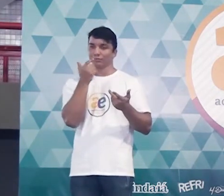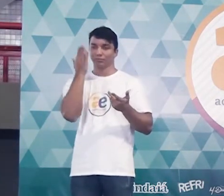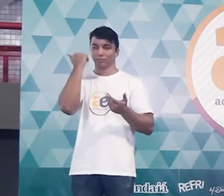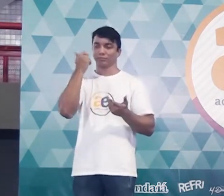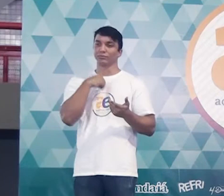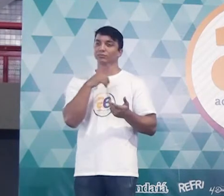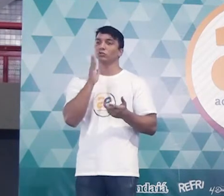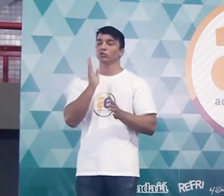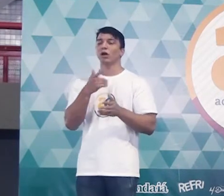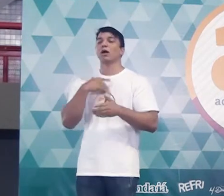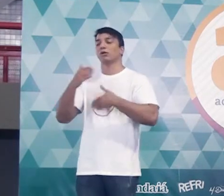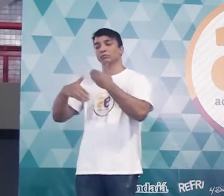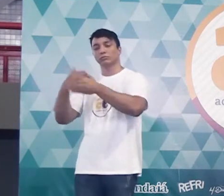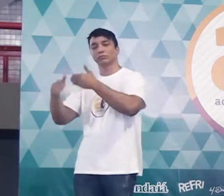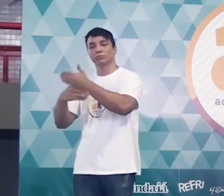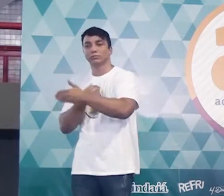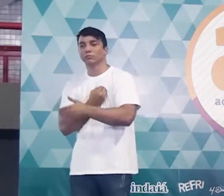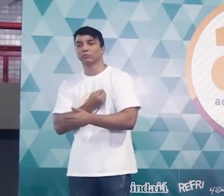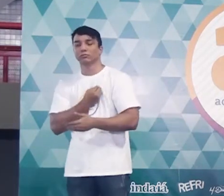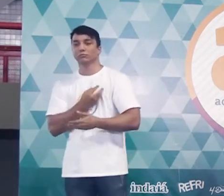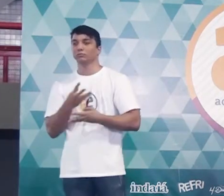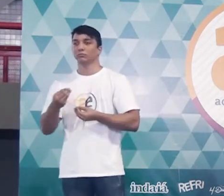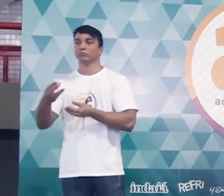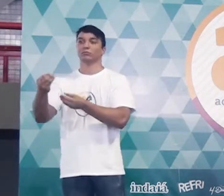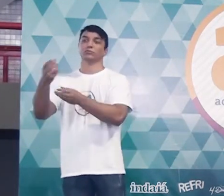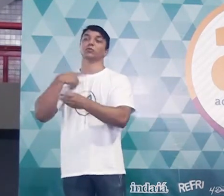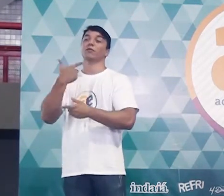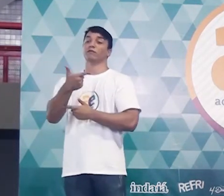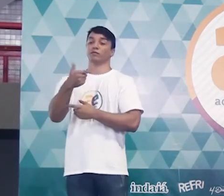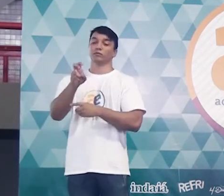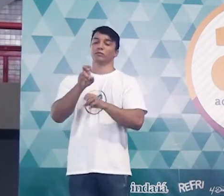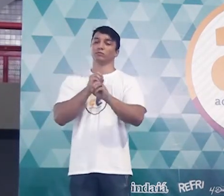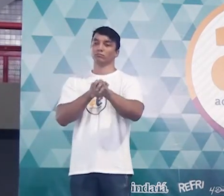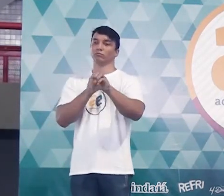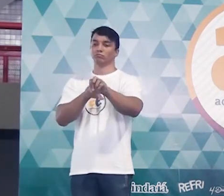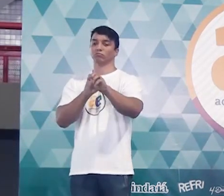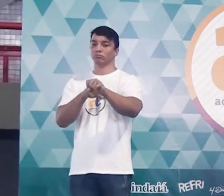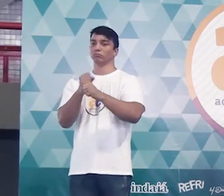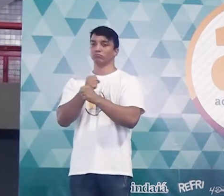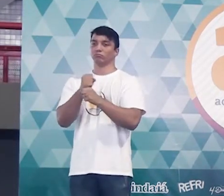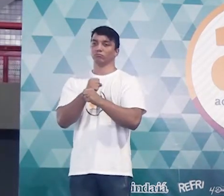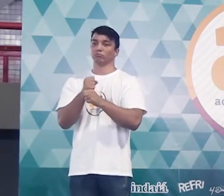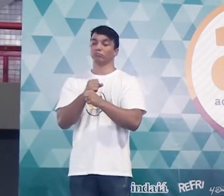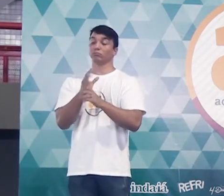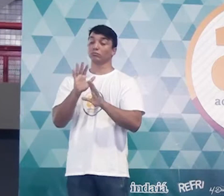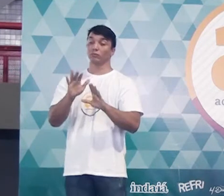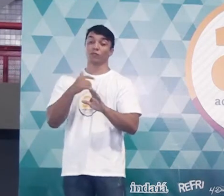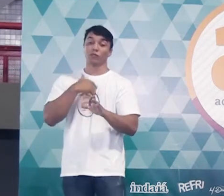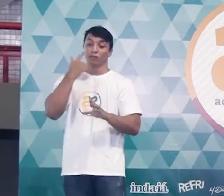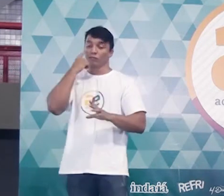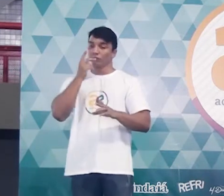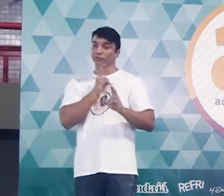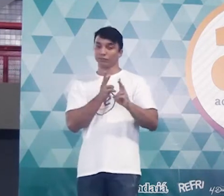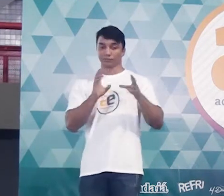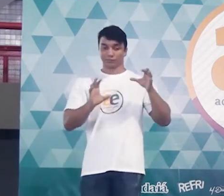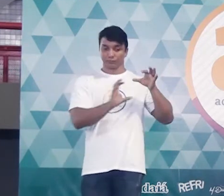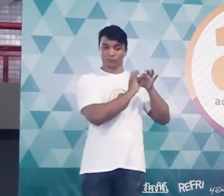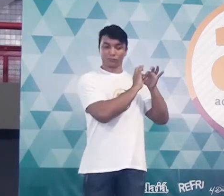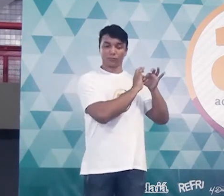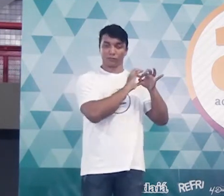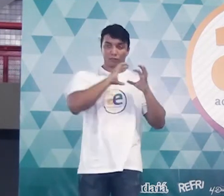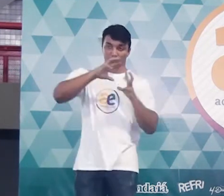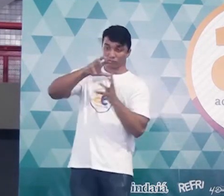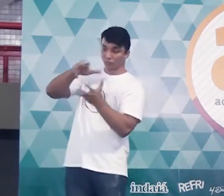já passou por muitas coisas, então mais de 25 anos dando aula. E é isso que eu gosto. E dando continuidade à ideia do